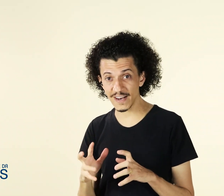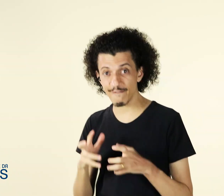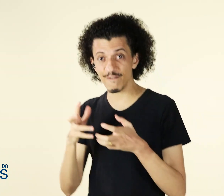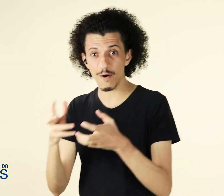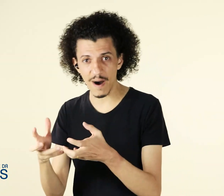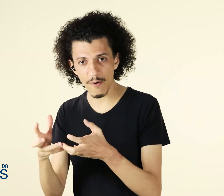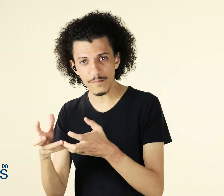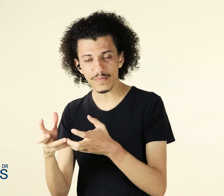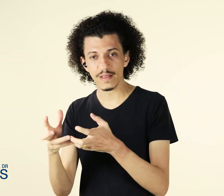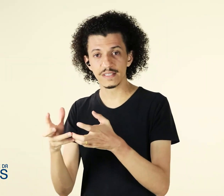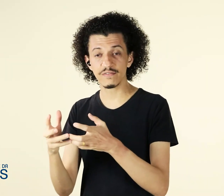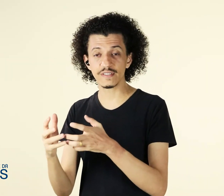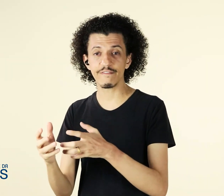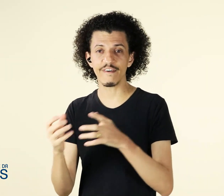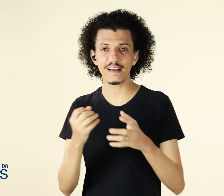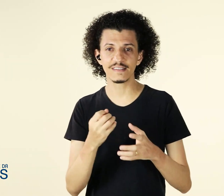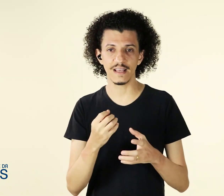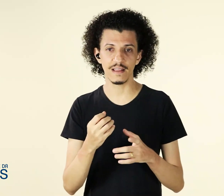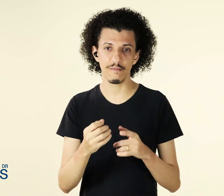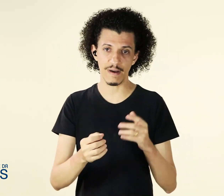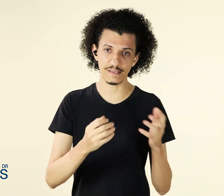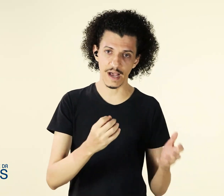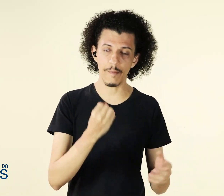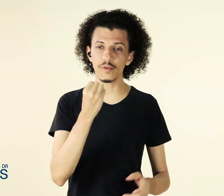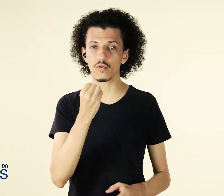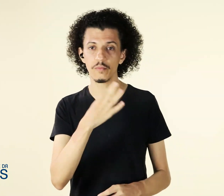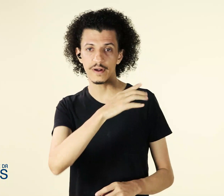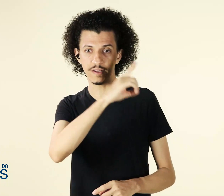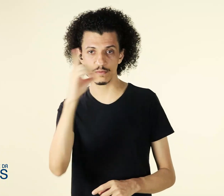é formal, se você faz ele mais rápido, como no caso do bom